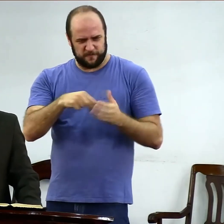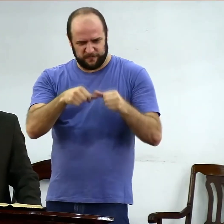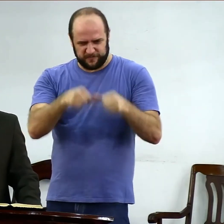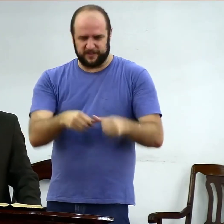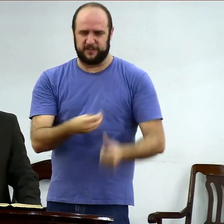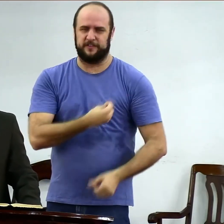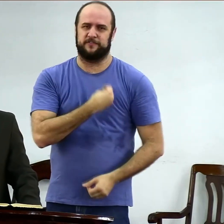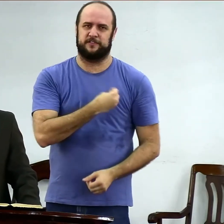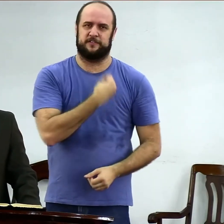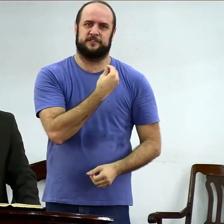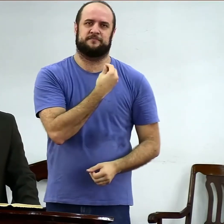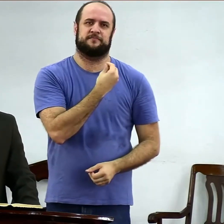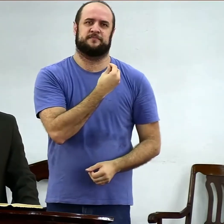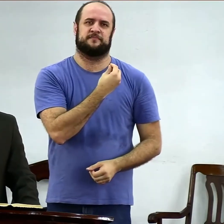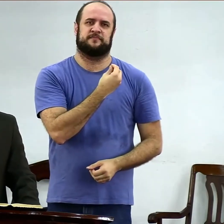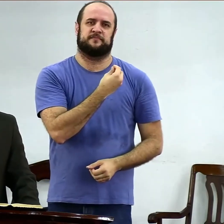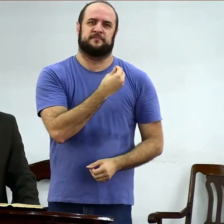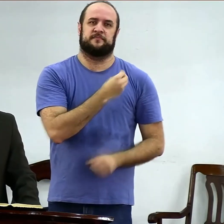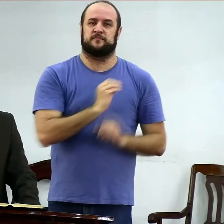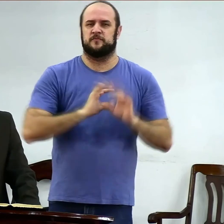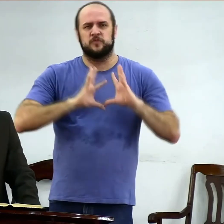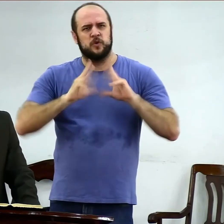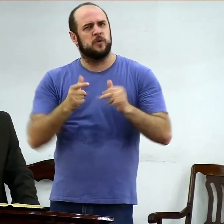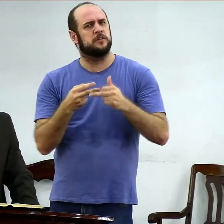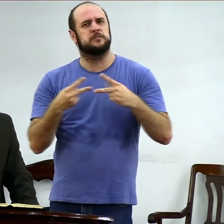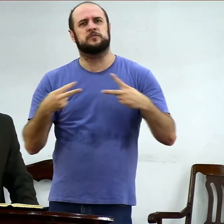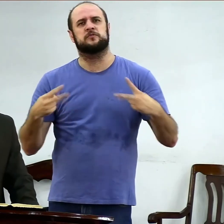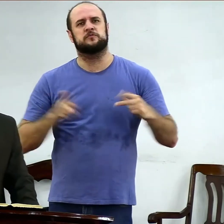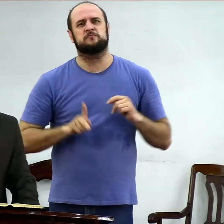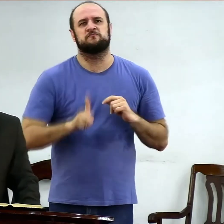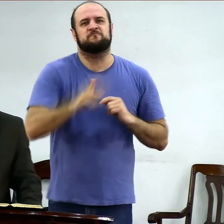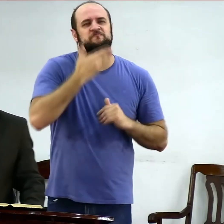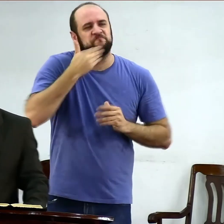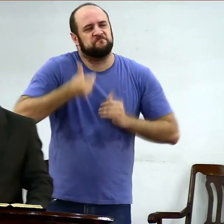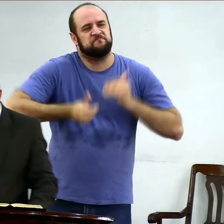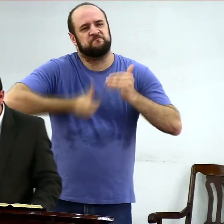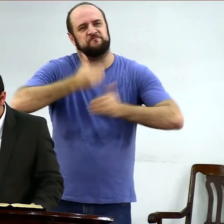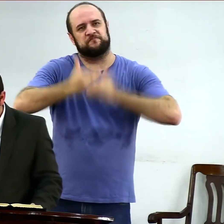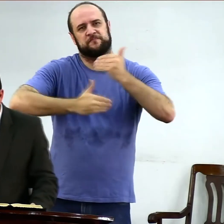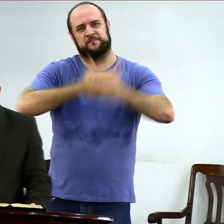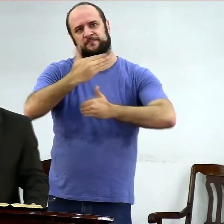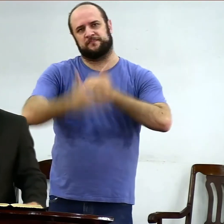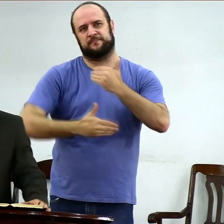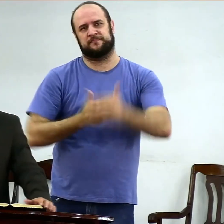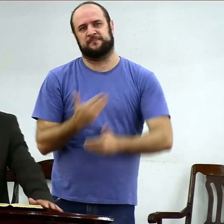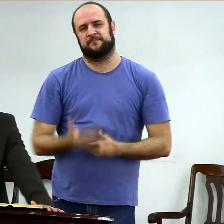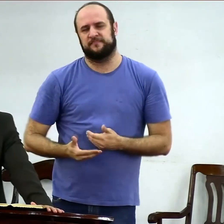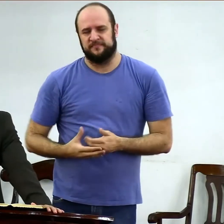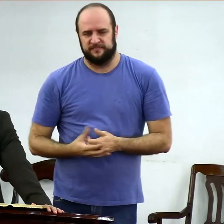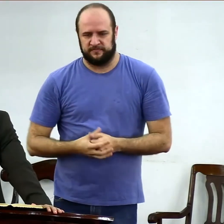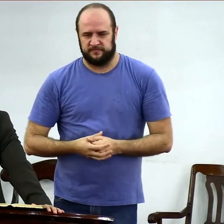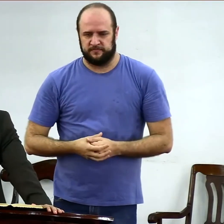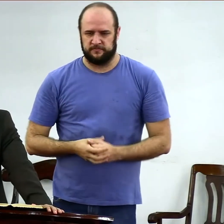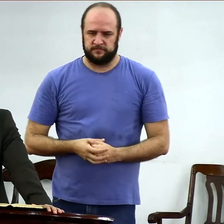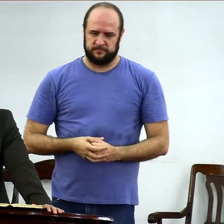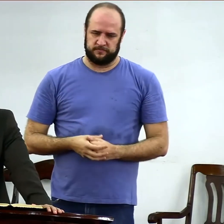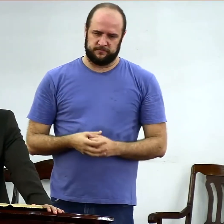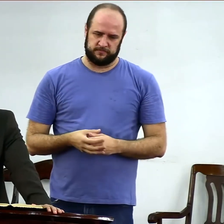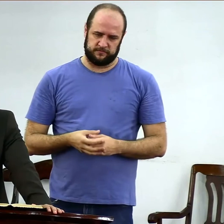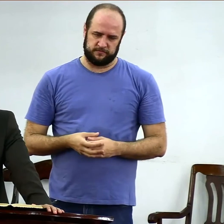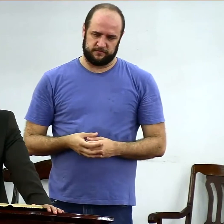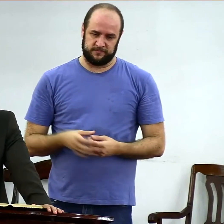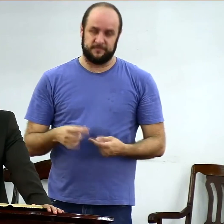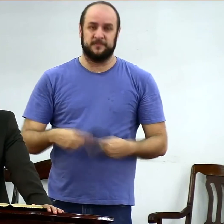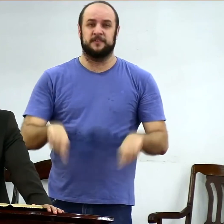tuas afeições e as tuas ações naquele dia e para o resto da tua vida.